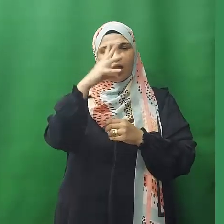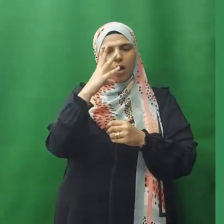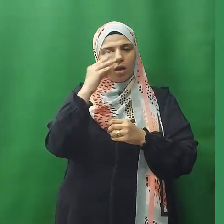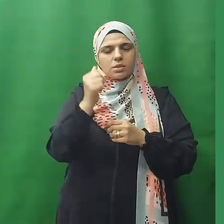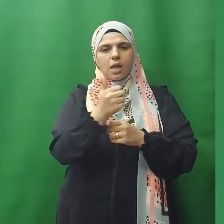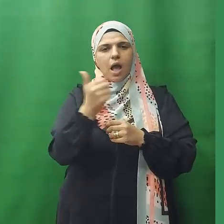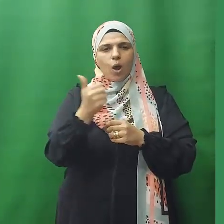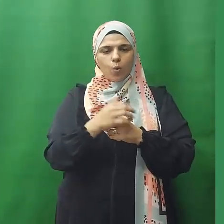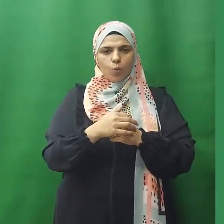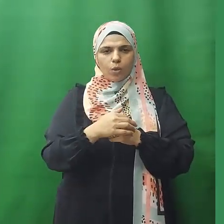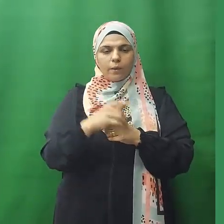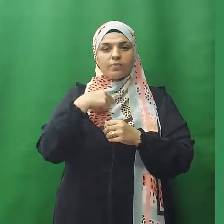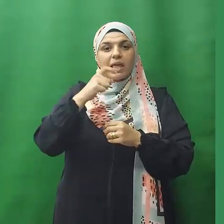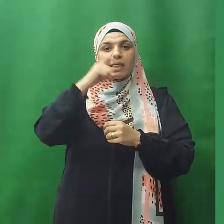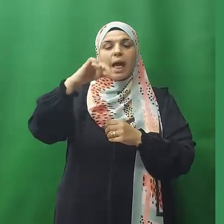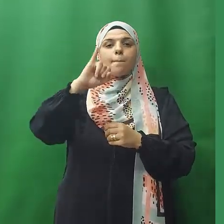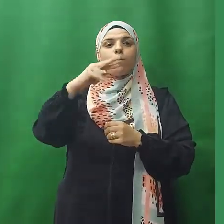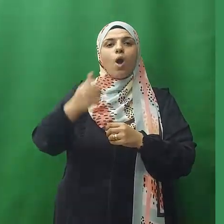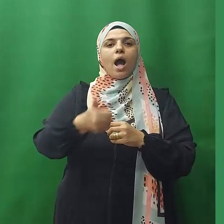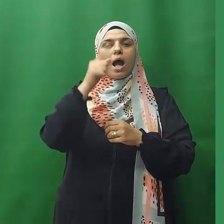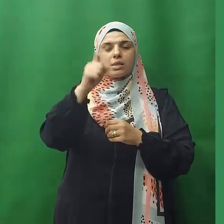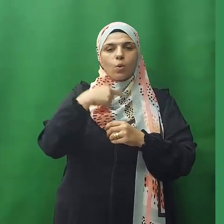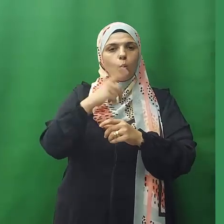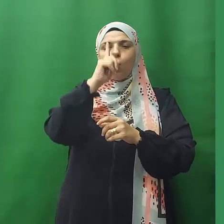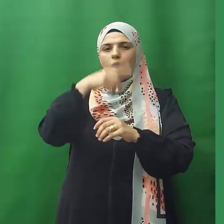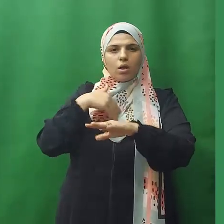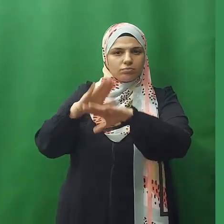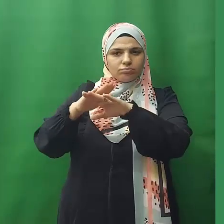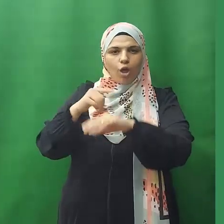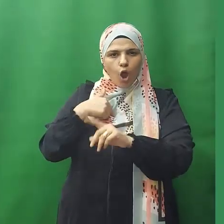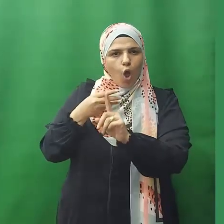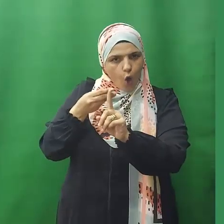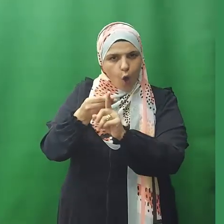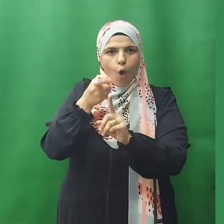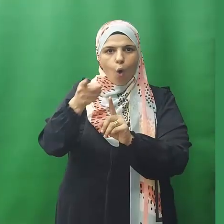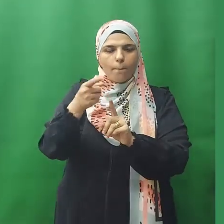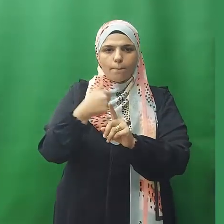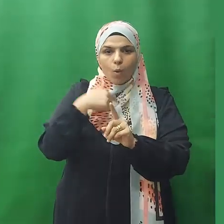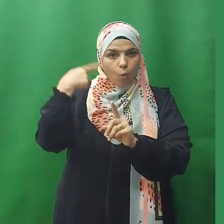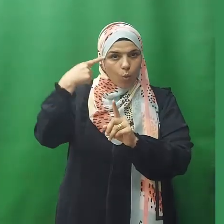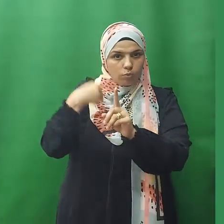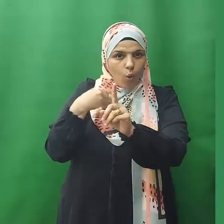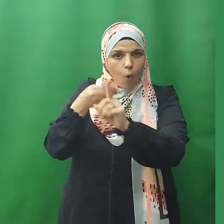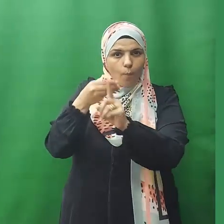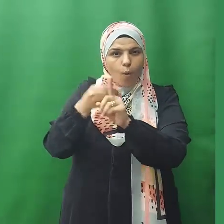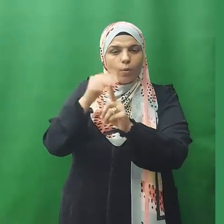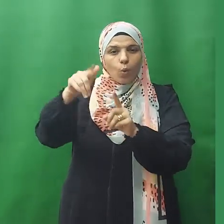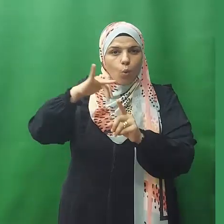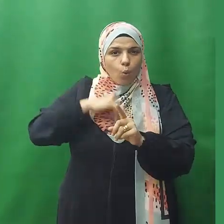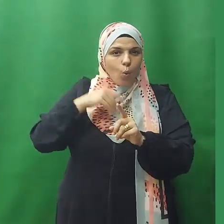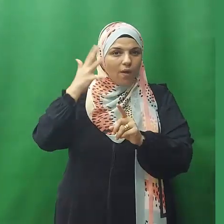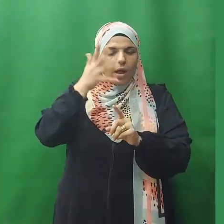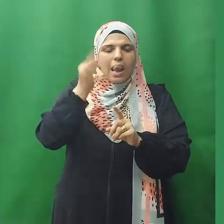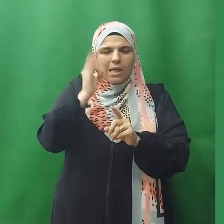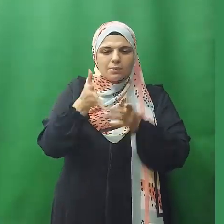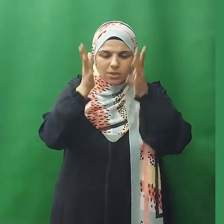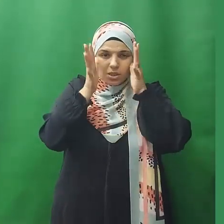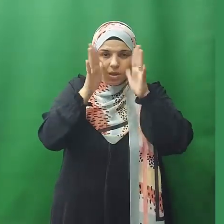يا معاذ والله اني لاحبك فلا تدعن ان تقول في دبر كل صلاه اللهم